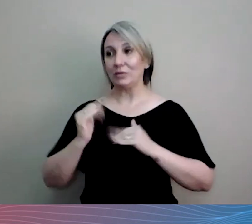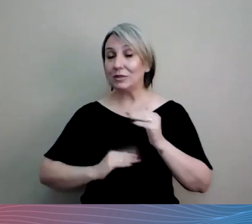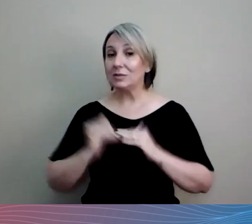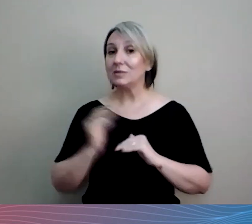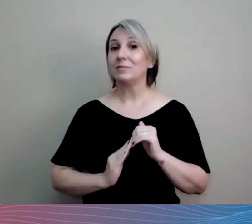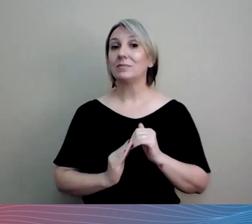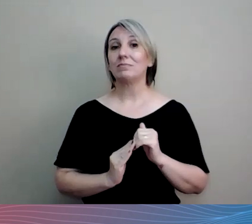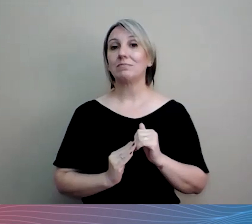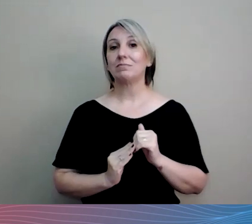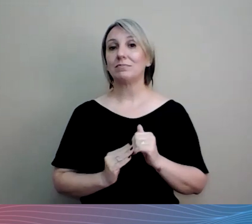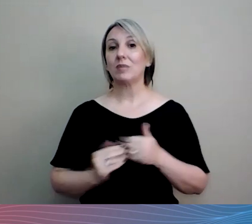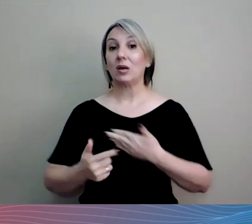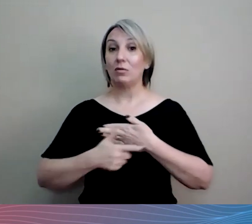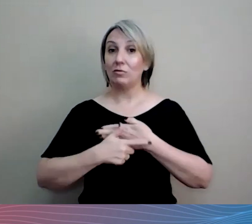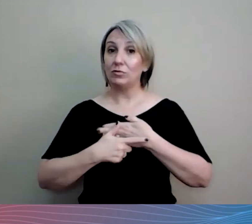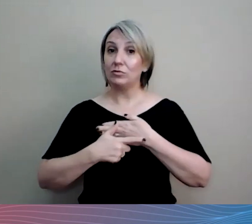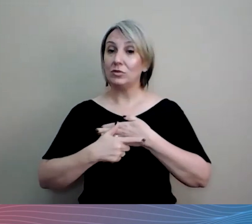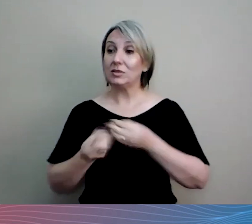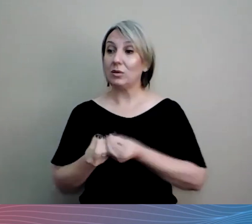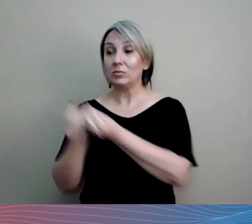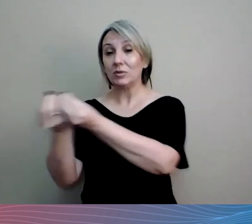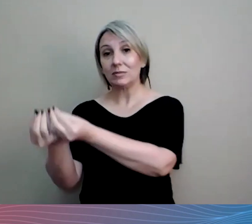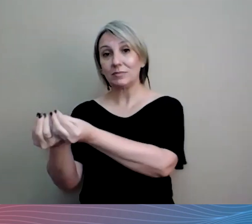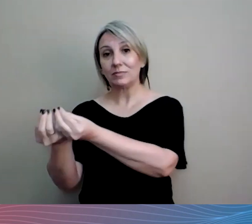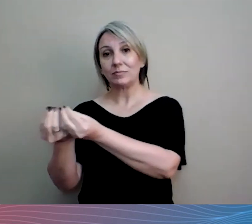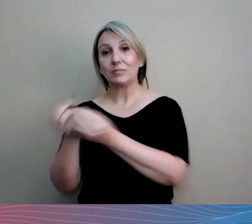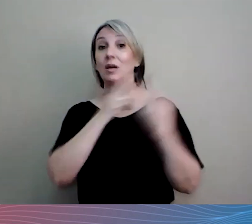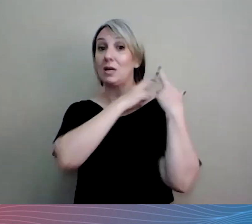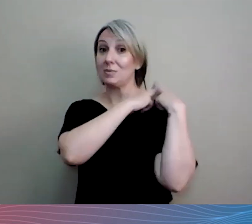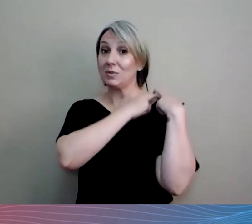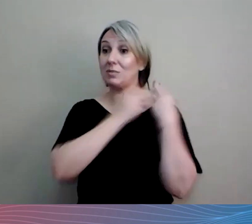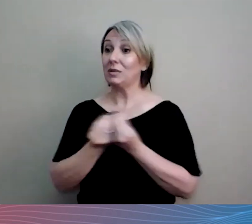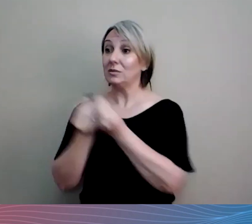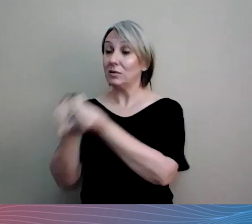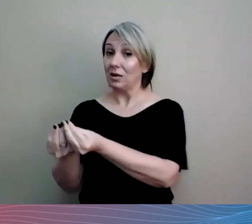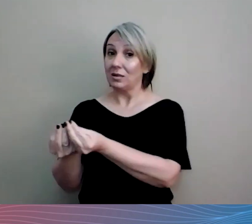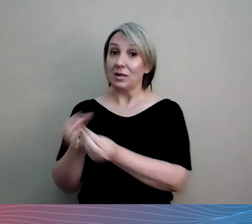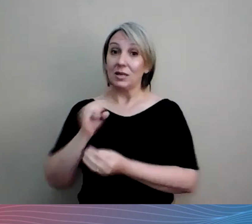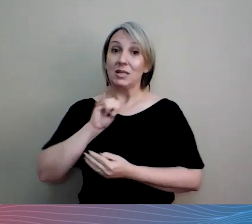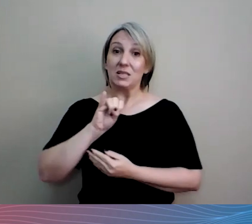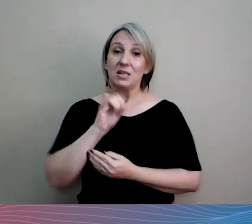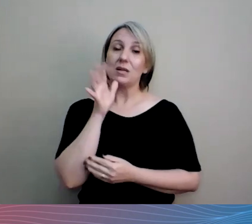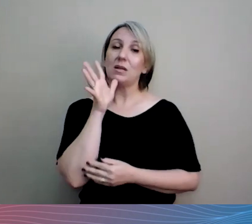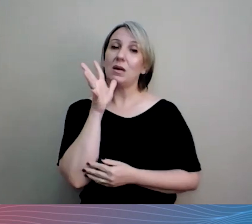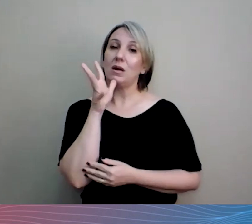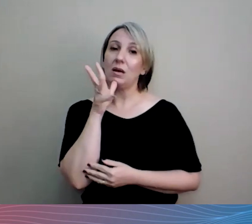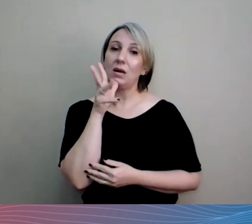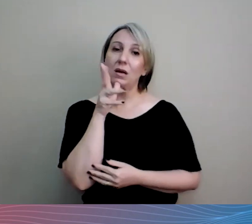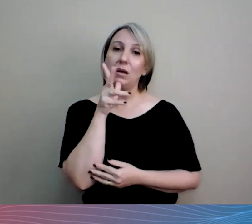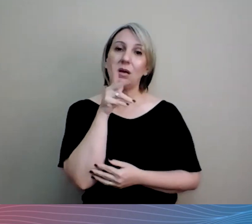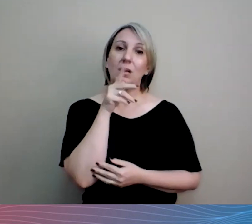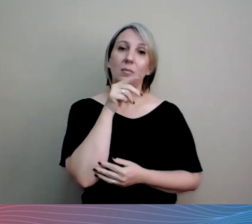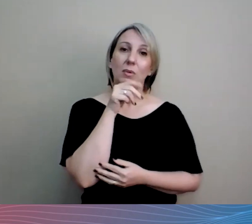função. Se você demora para dar função, ele vai embora. Tá bom? Então são palavras